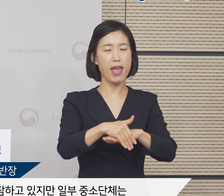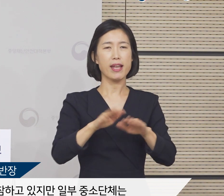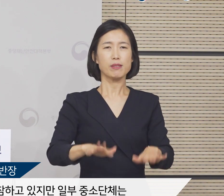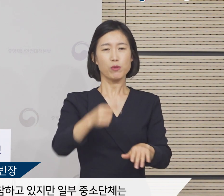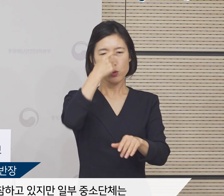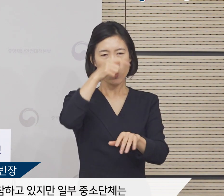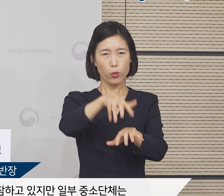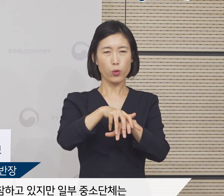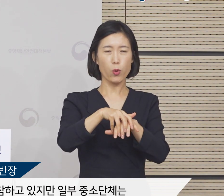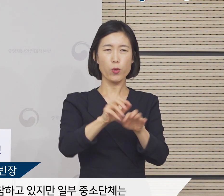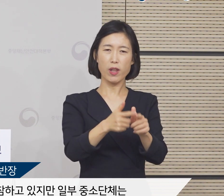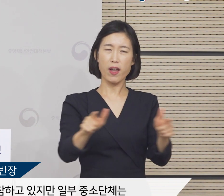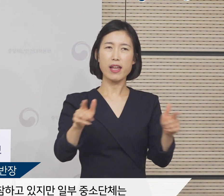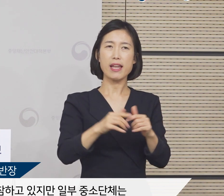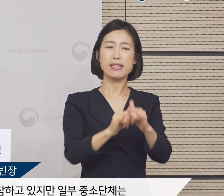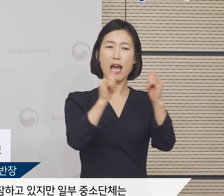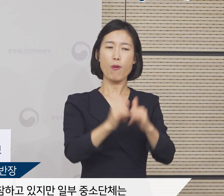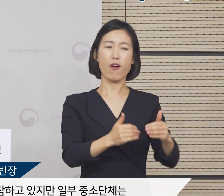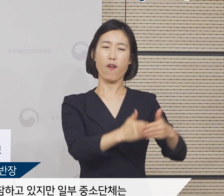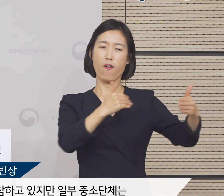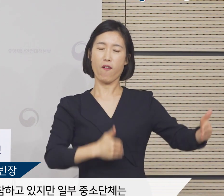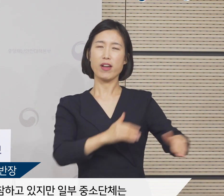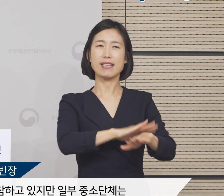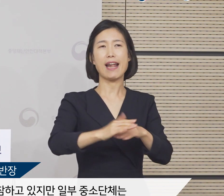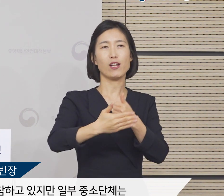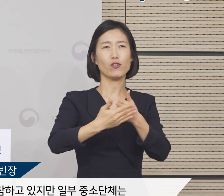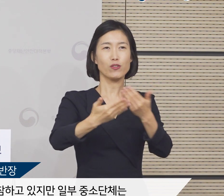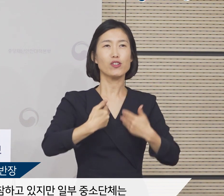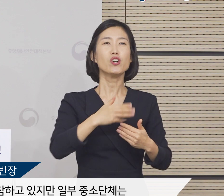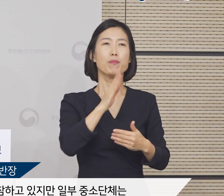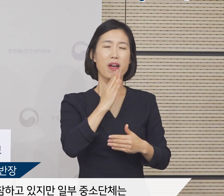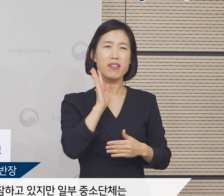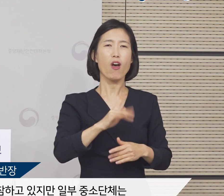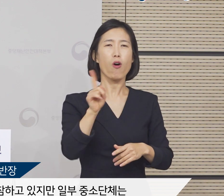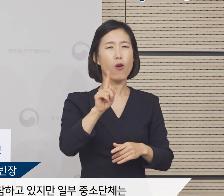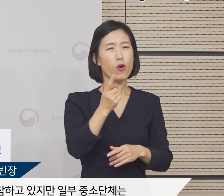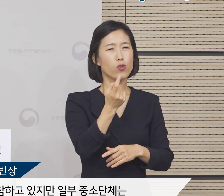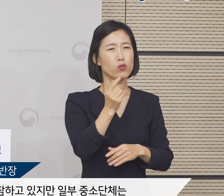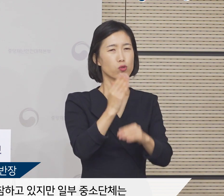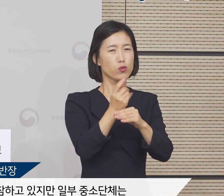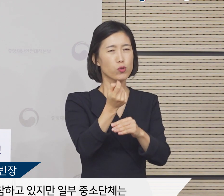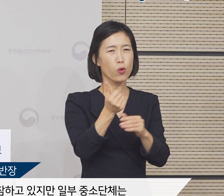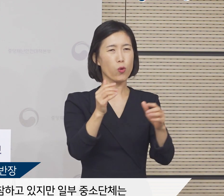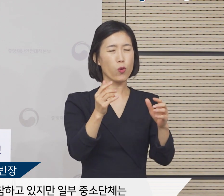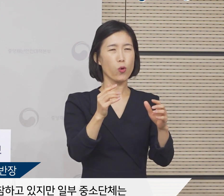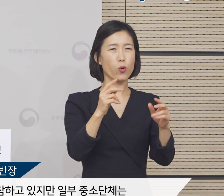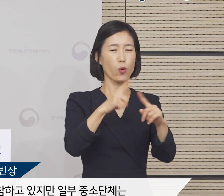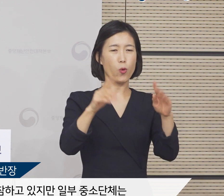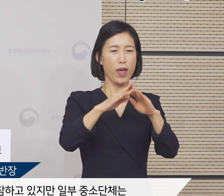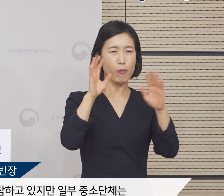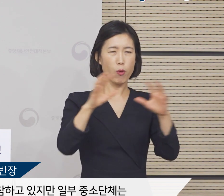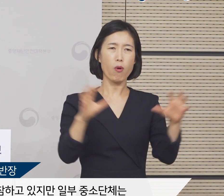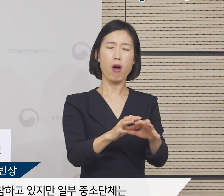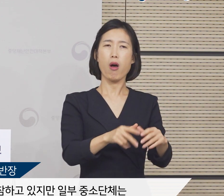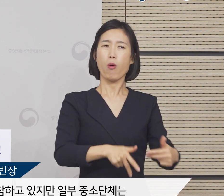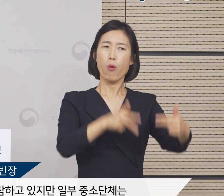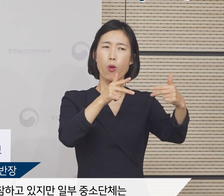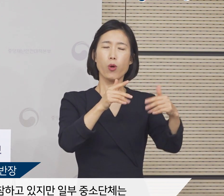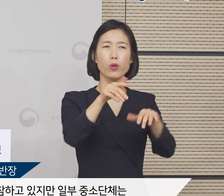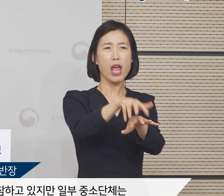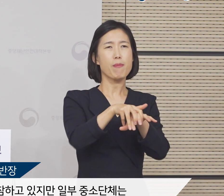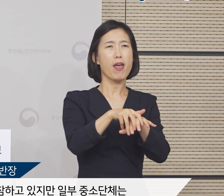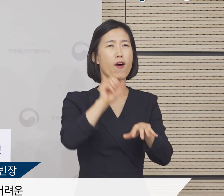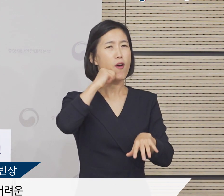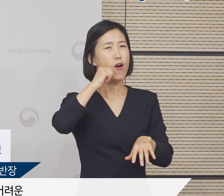종교 단체에서 사회적 거리두기에 동참하고 있지만 일부 중소단체는 온라인 종교 집회에 대한 기술적 어려움을 호소하고